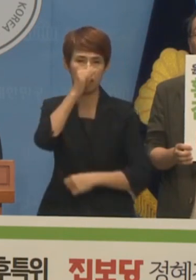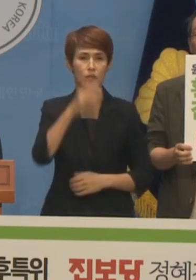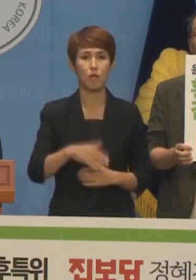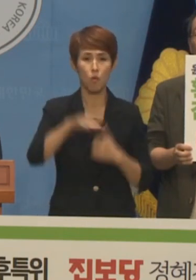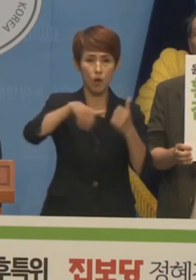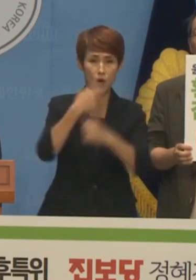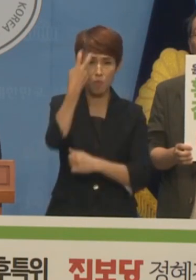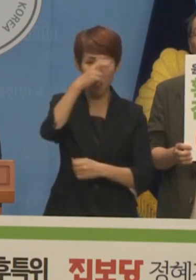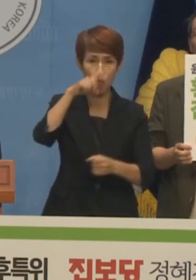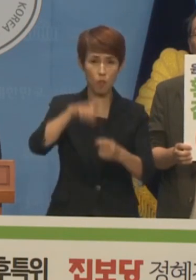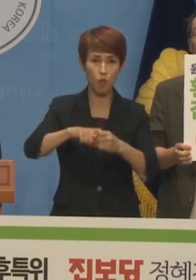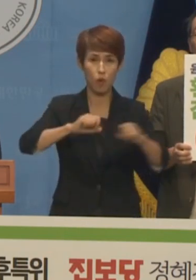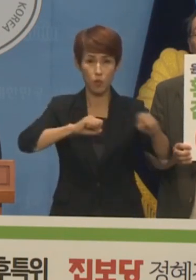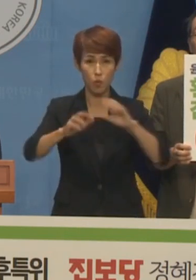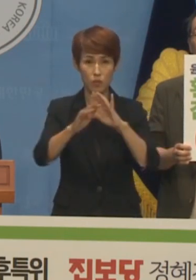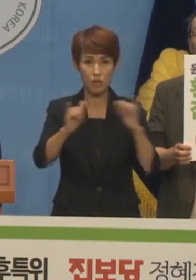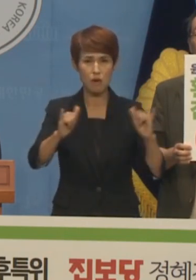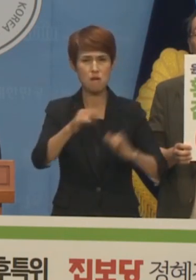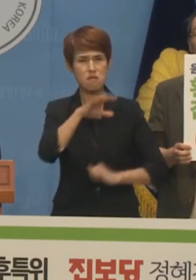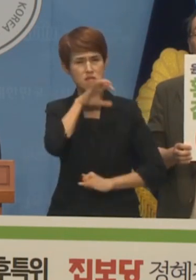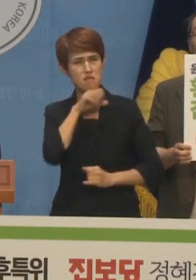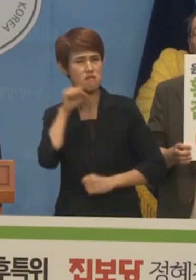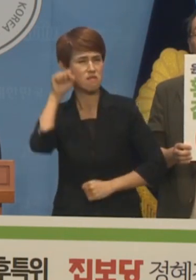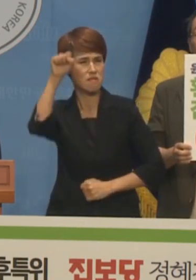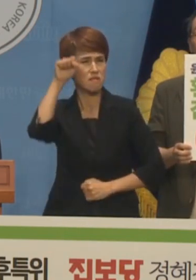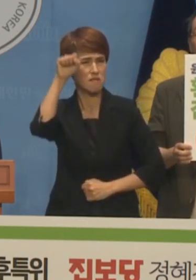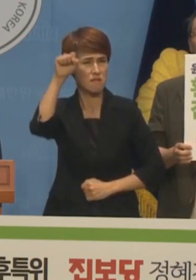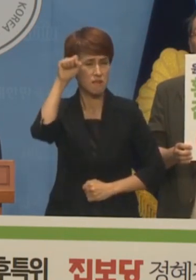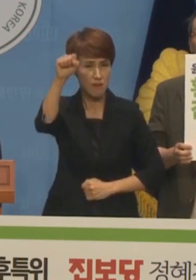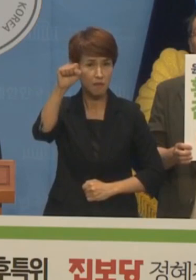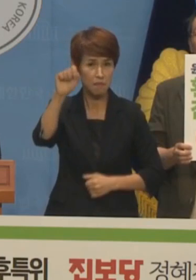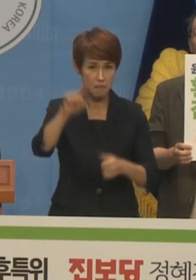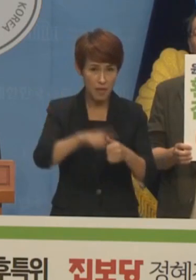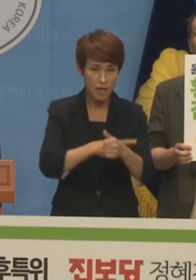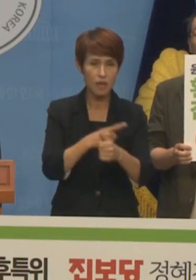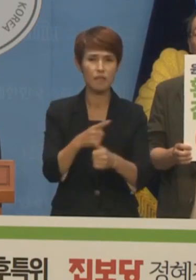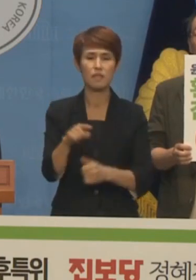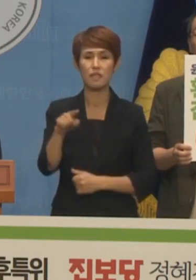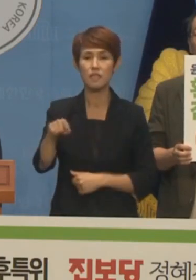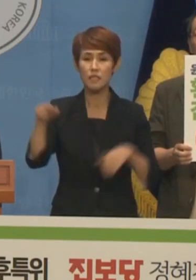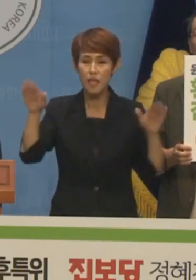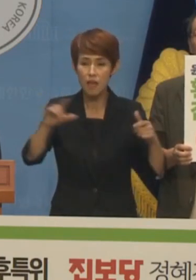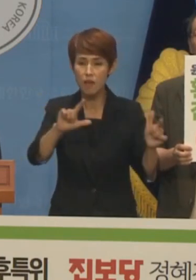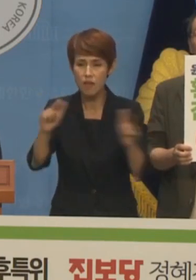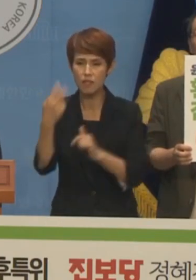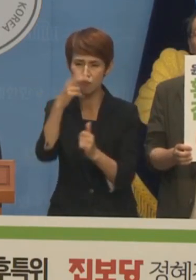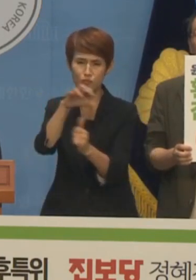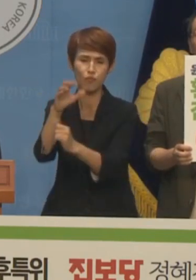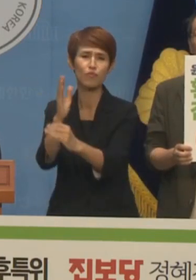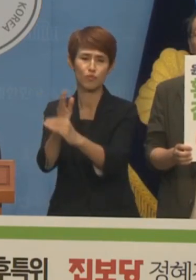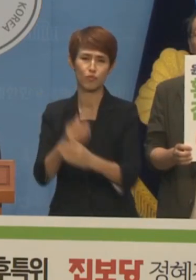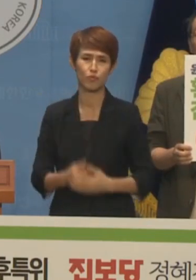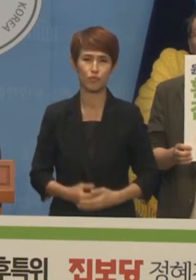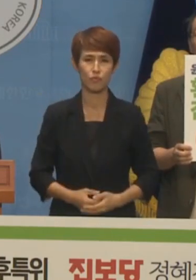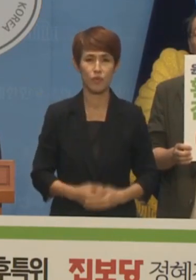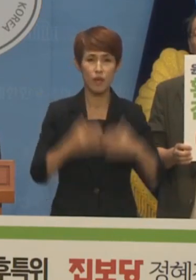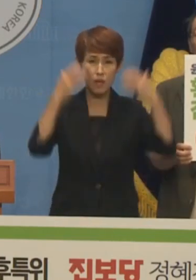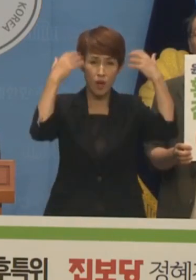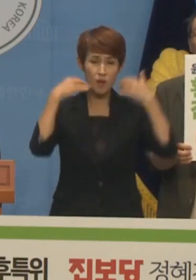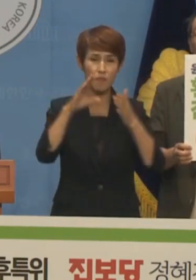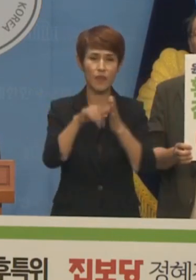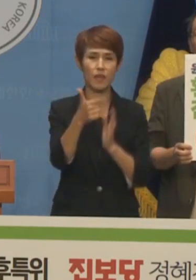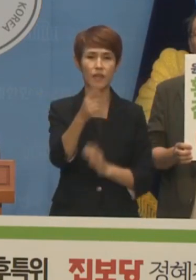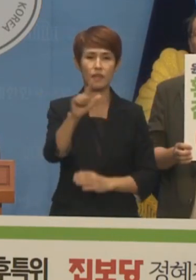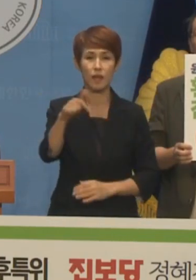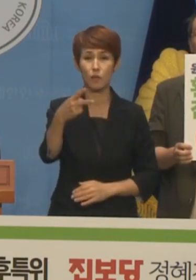보호하기 위한 활동가들의 저항만이 현장의 생명들을 지키고 있을 뿐입니다. 또한 매년 여름이면 낙동강을